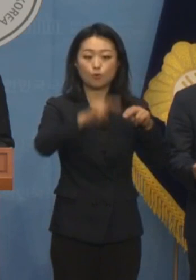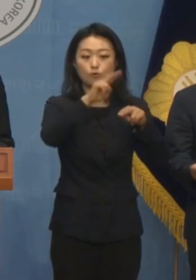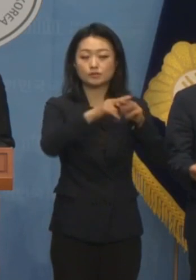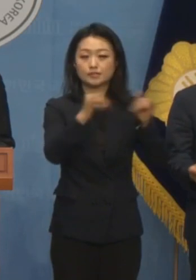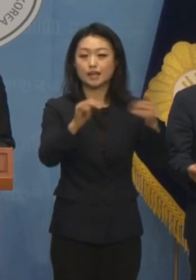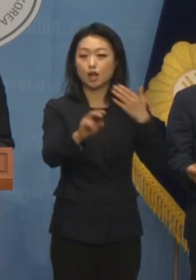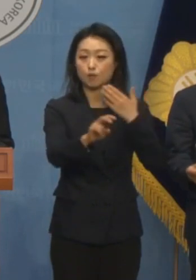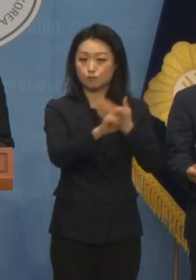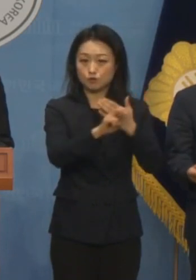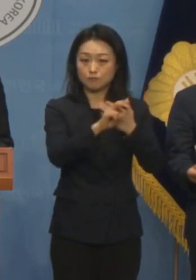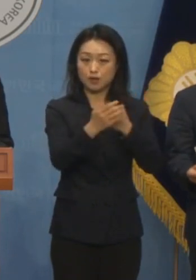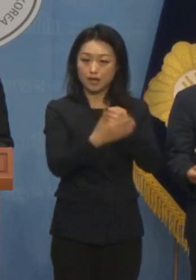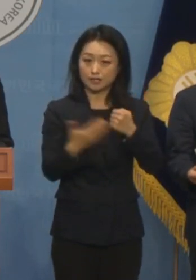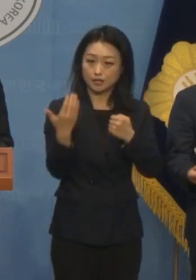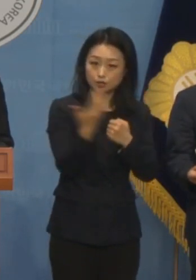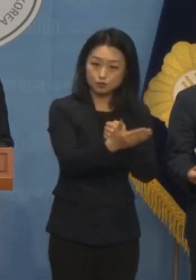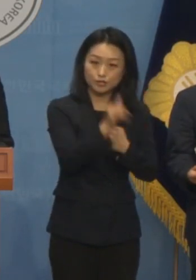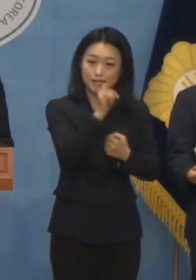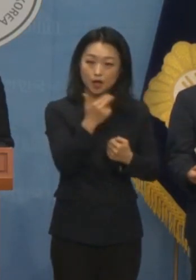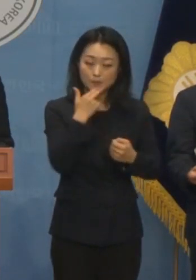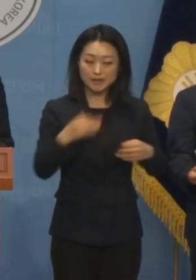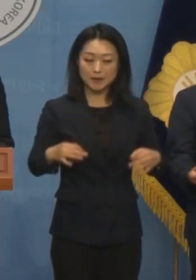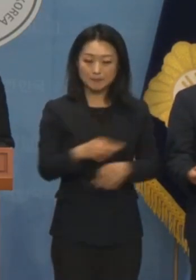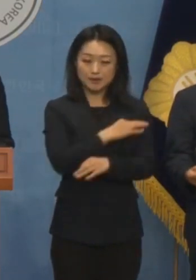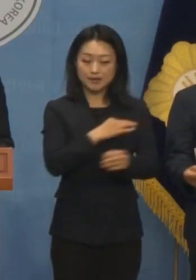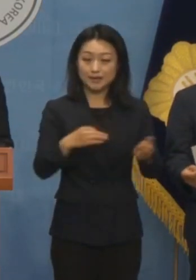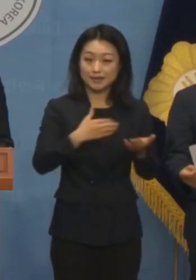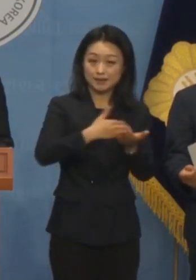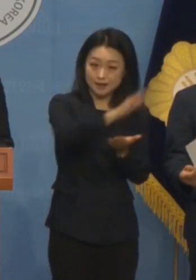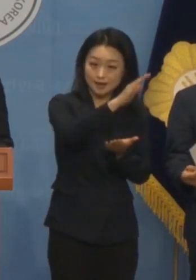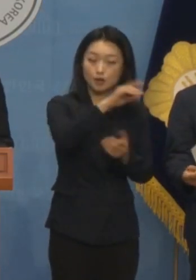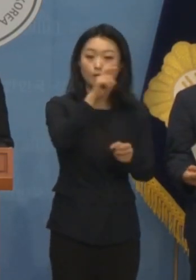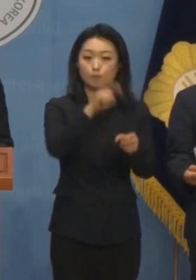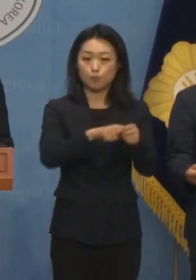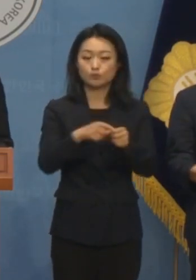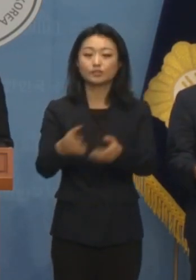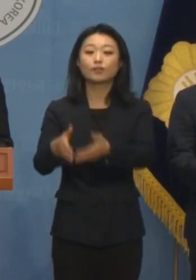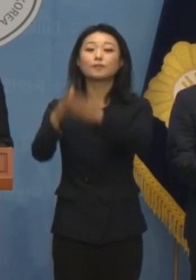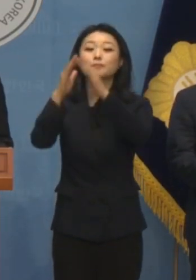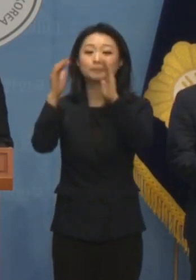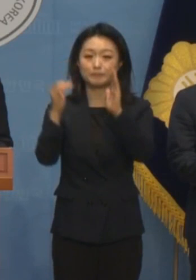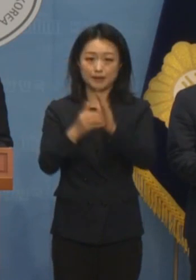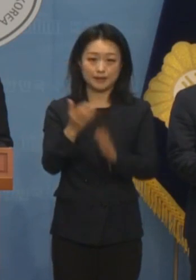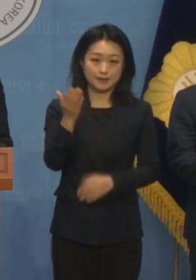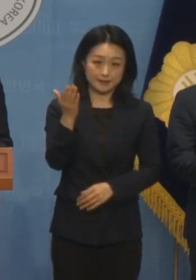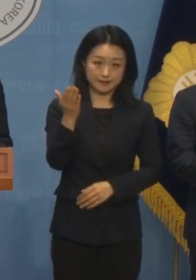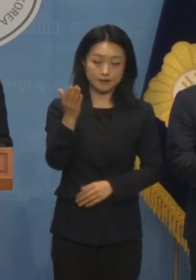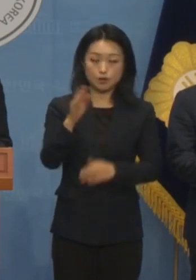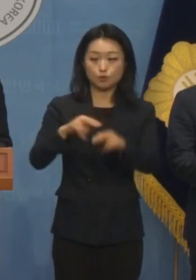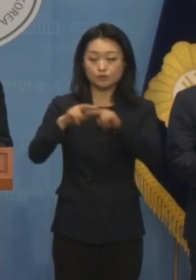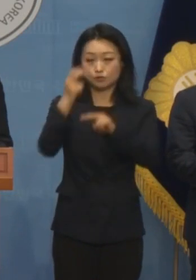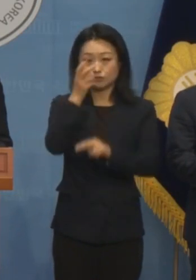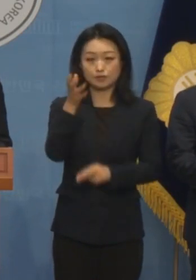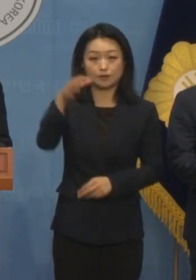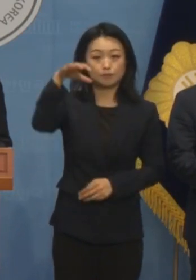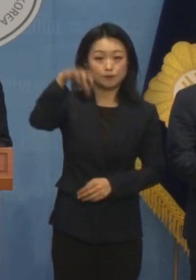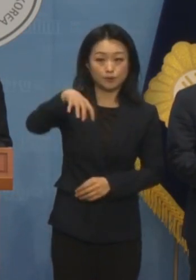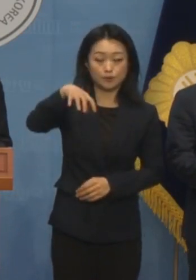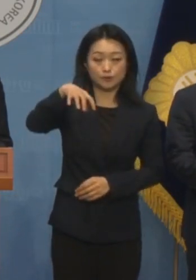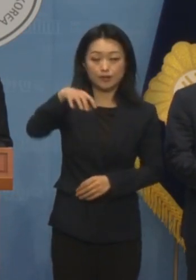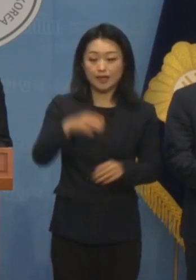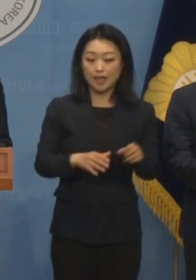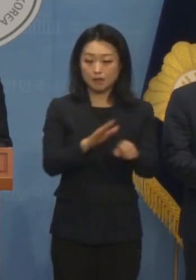고위공직자의 불법 특혜와 비리를 근절하기 위해 설치됐기 때문입니다. 공수처가 해병대